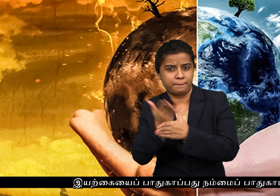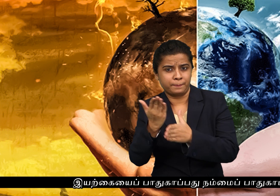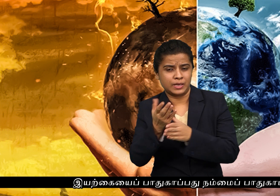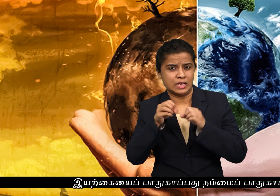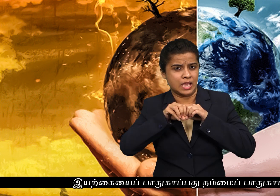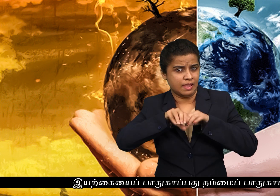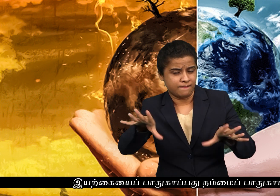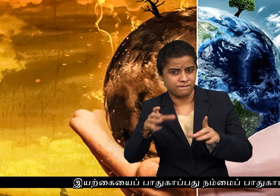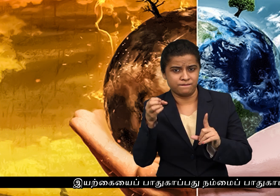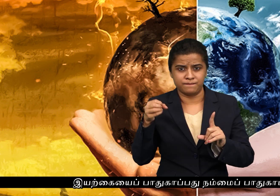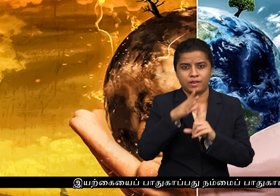நம்மை பாதுகாப்பதாகும்.